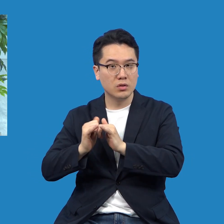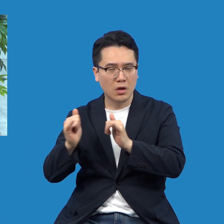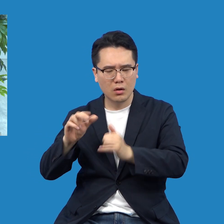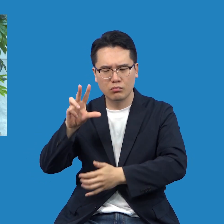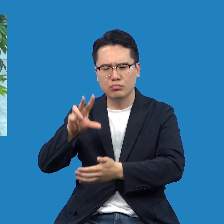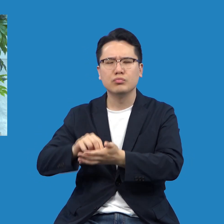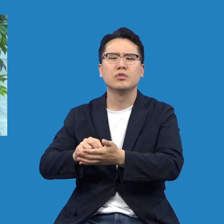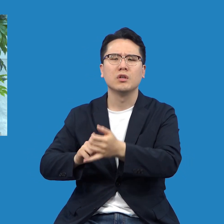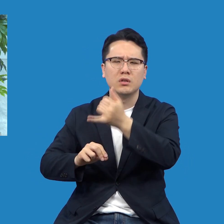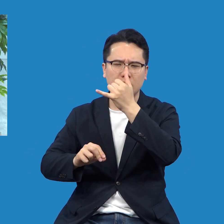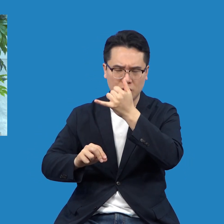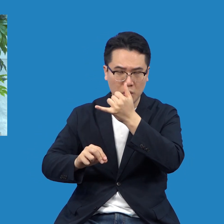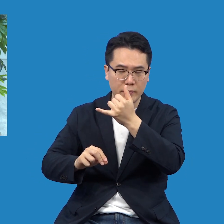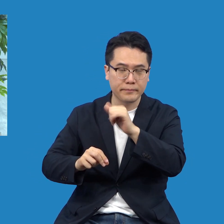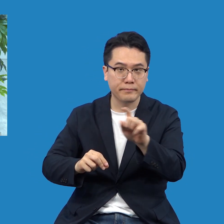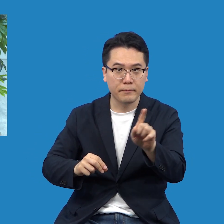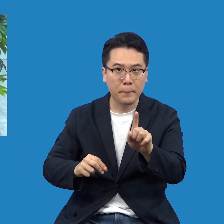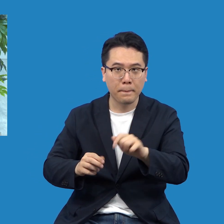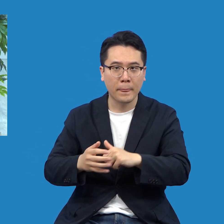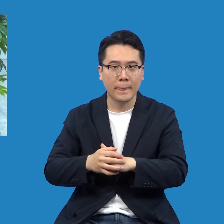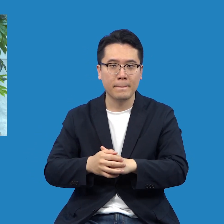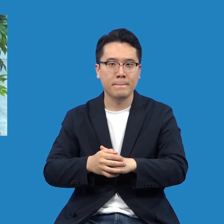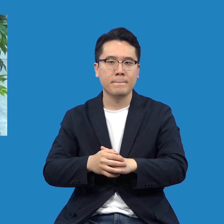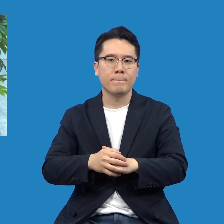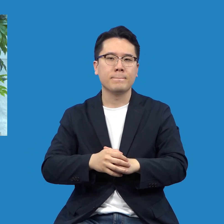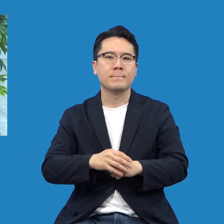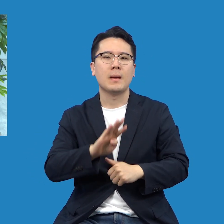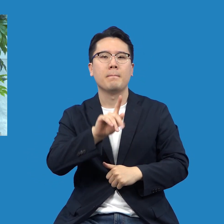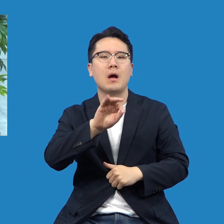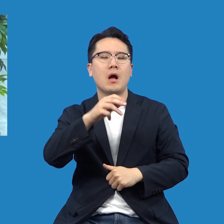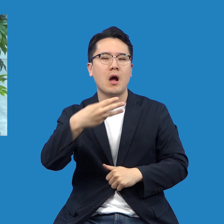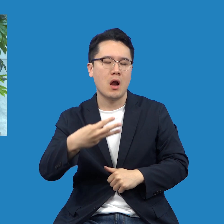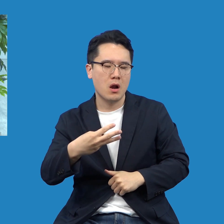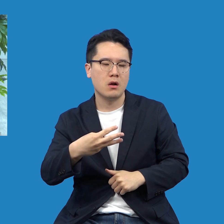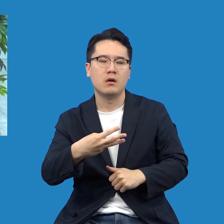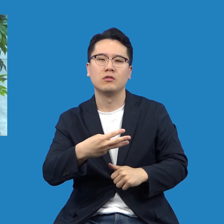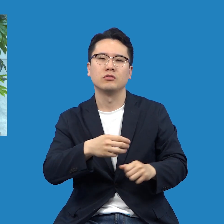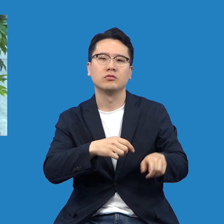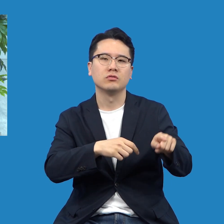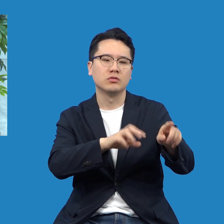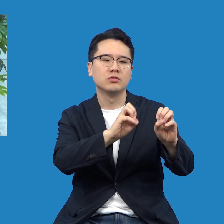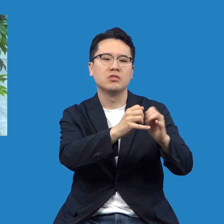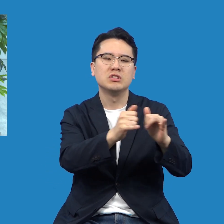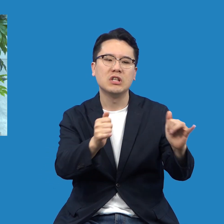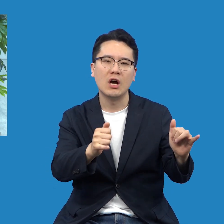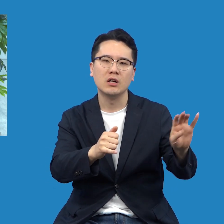갈멜산에서 바알 선지자 450명과 싸운 전투에서